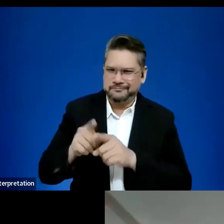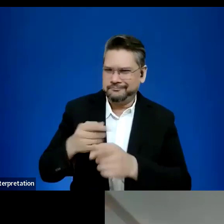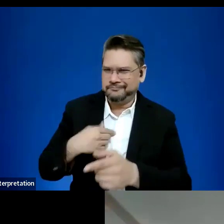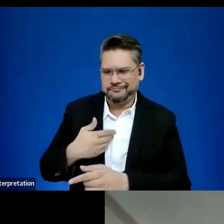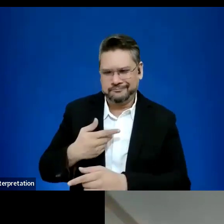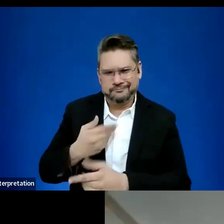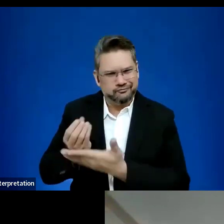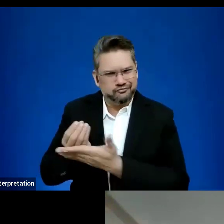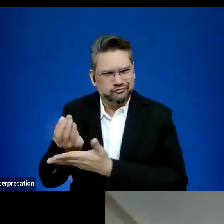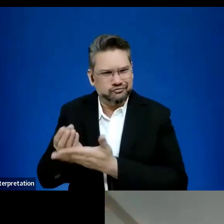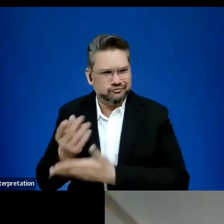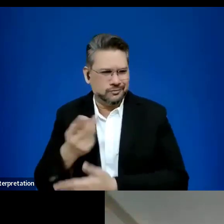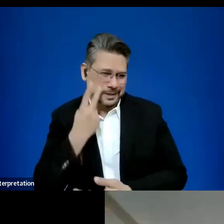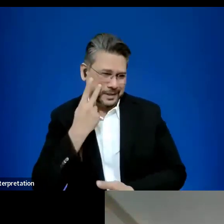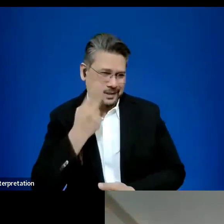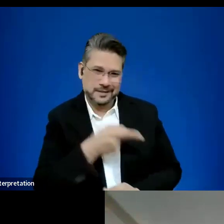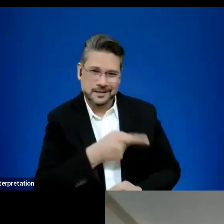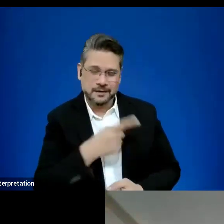是非常，